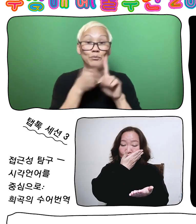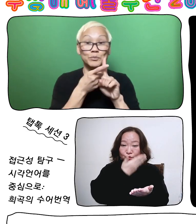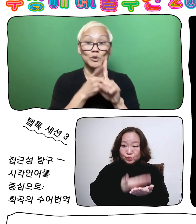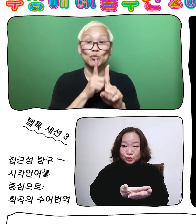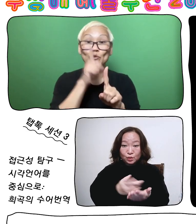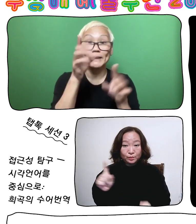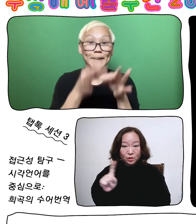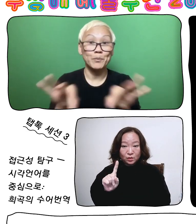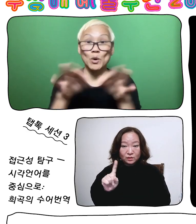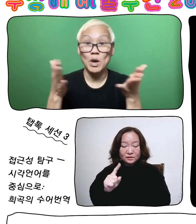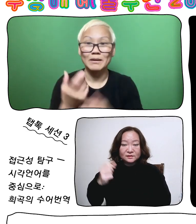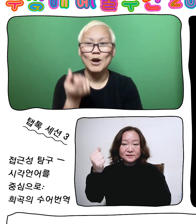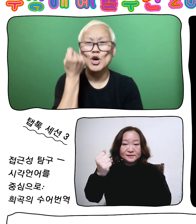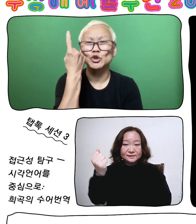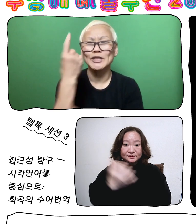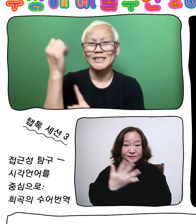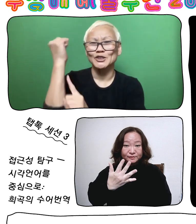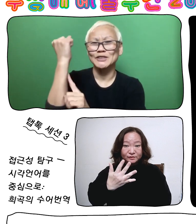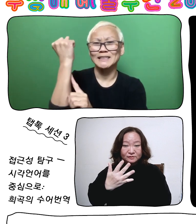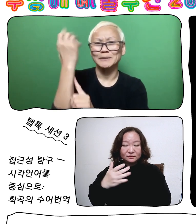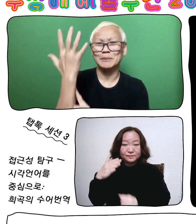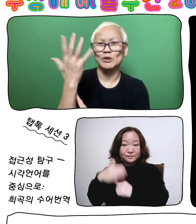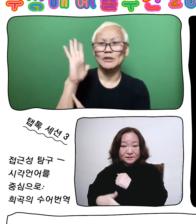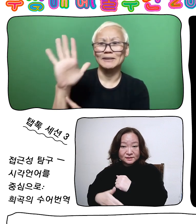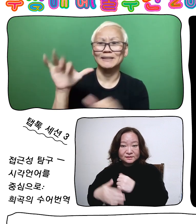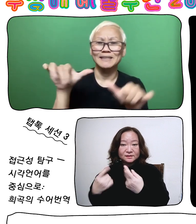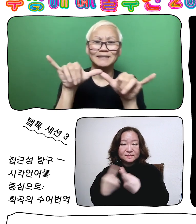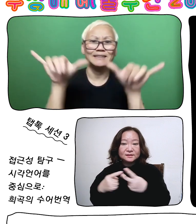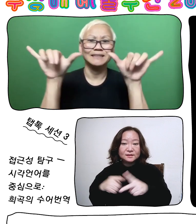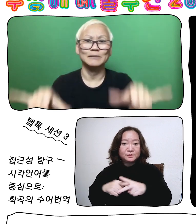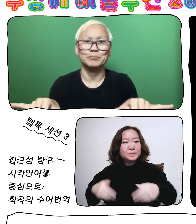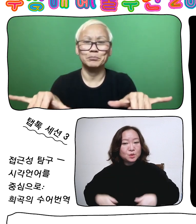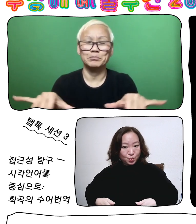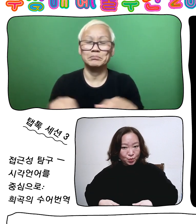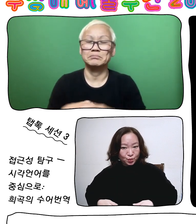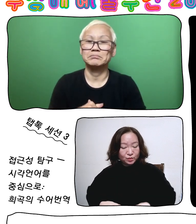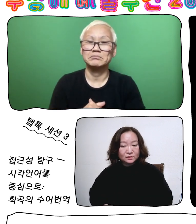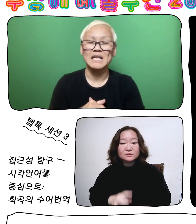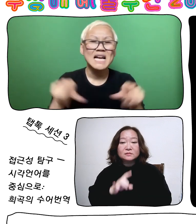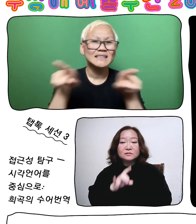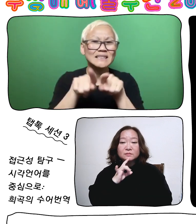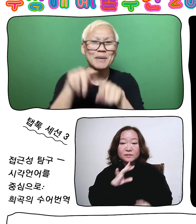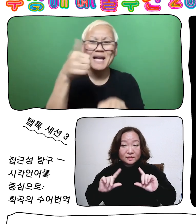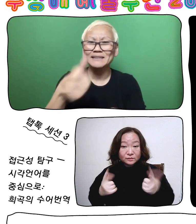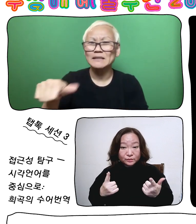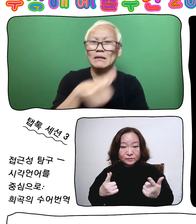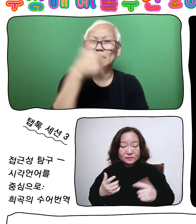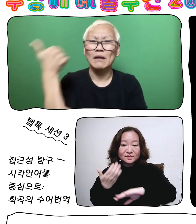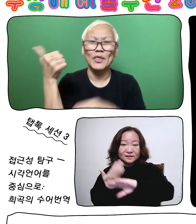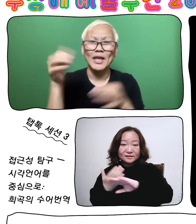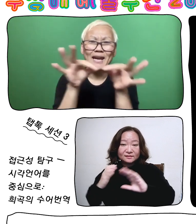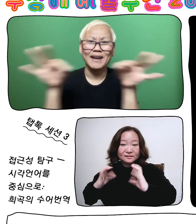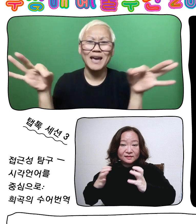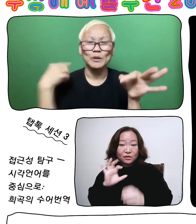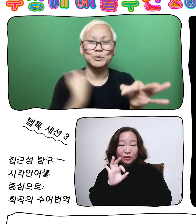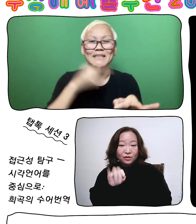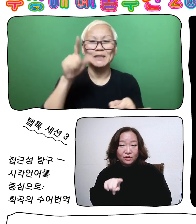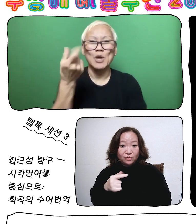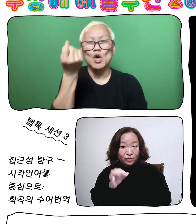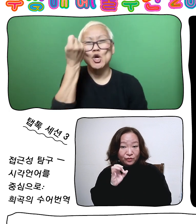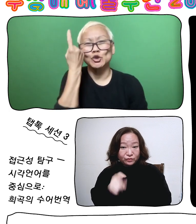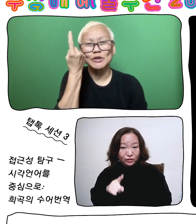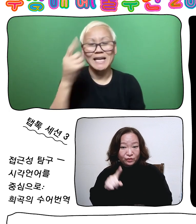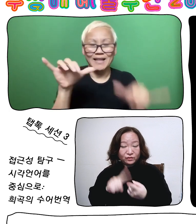셰익스피어 작품의 언어적인 특성을 이해하는 것뿐만 아니라 다른 나라의 언어적인 특징을 이해하는 것 또한